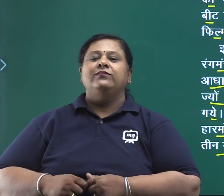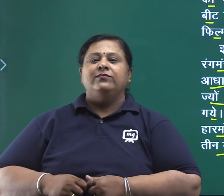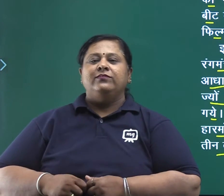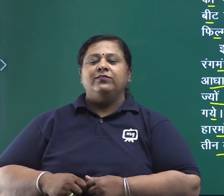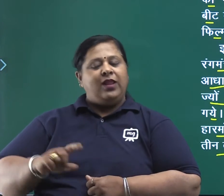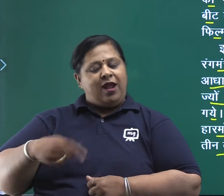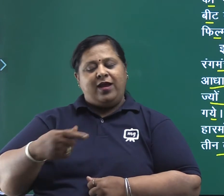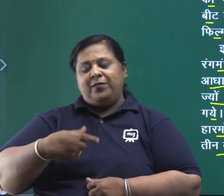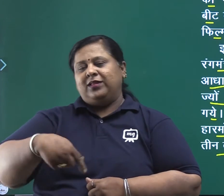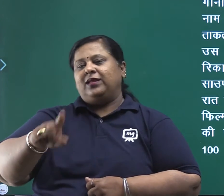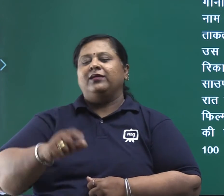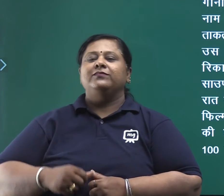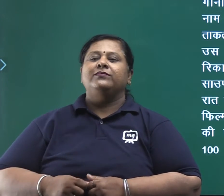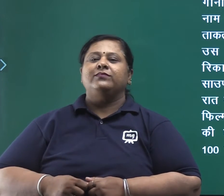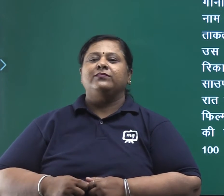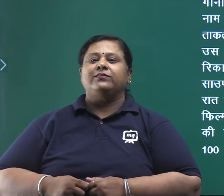आगे बढ़ते हैं।